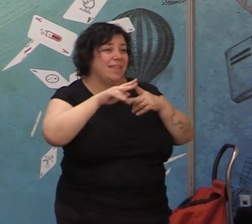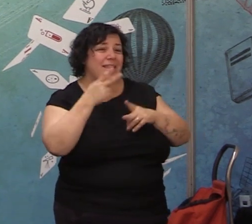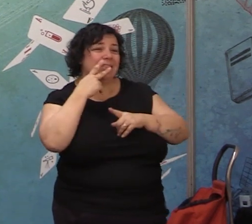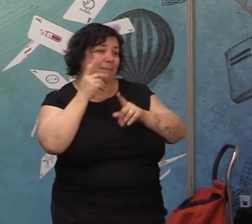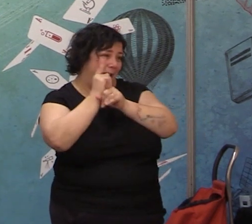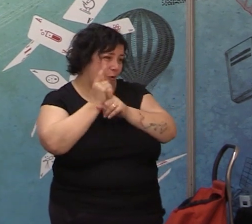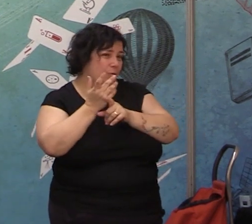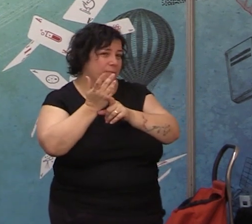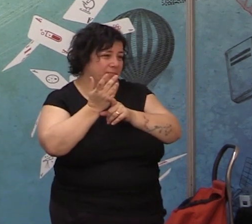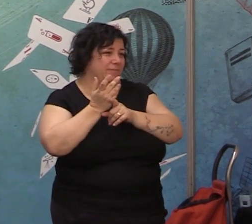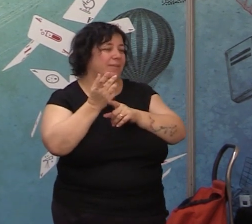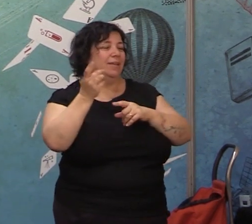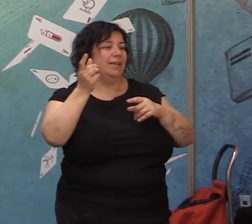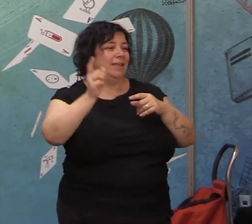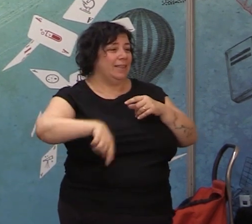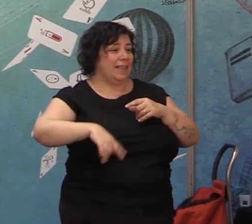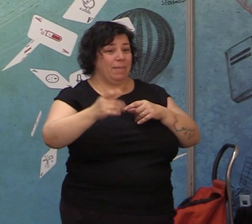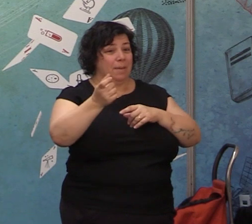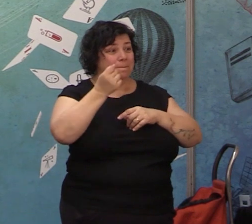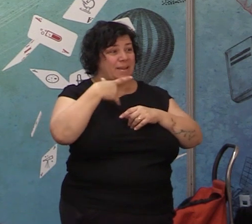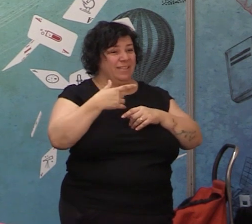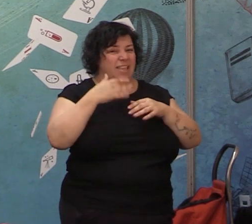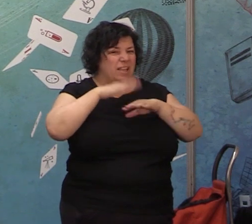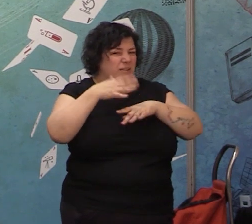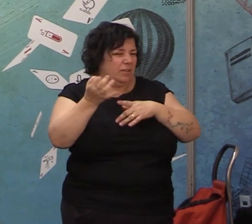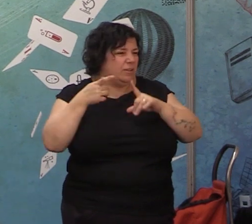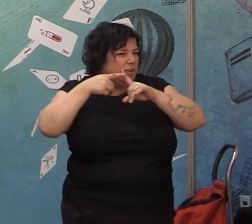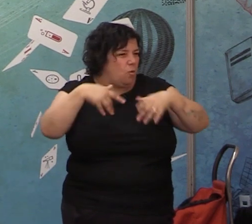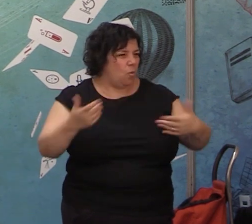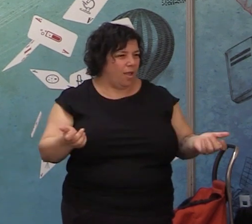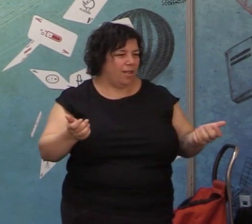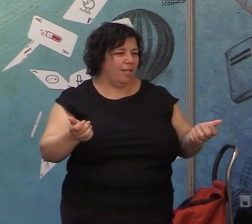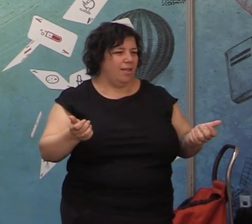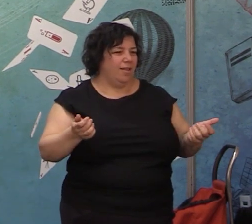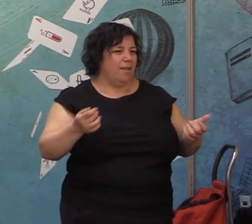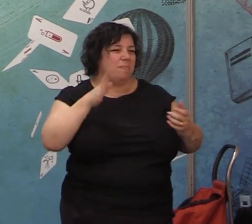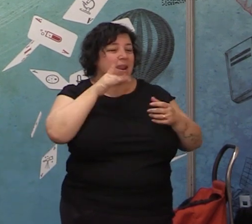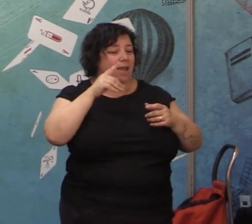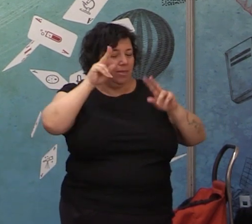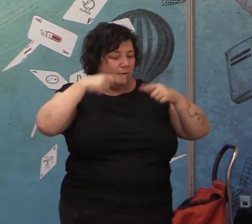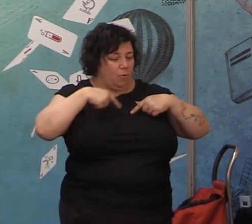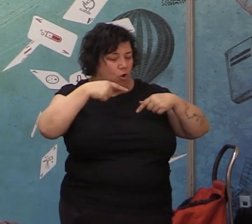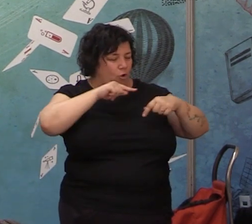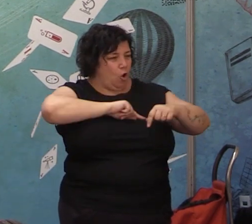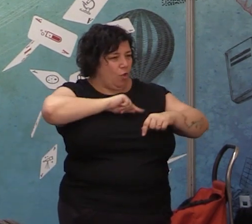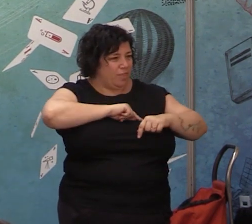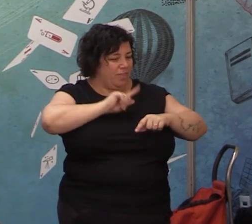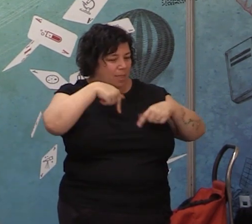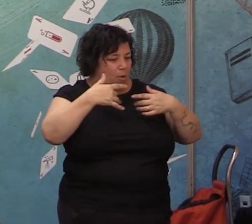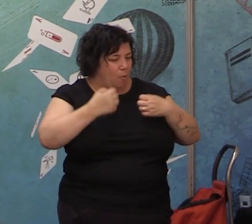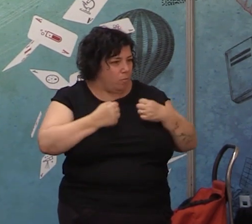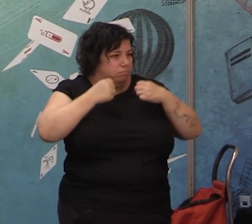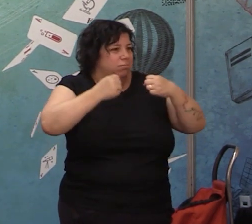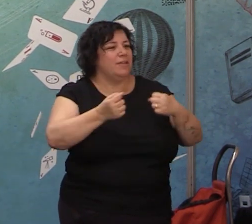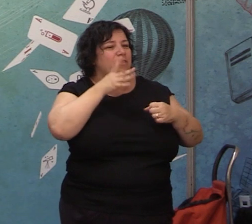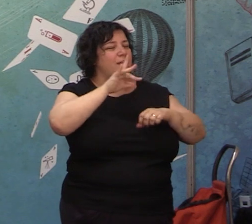antitabaco, las pastillas que tomas para qué son, para que la gente tome conciencia y se empodere de su